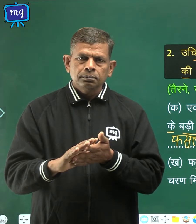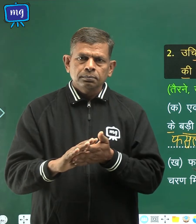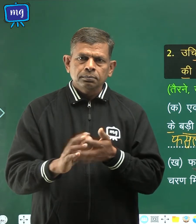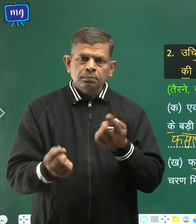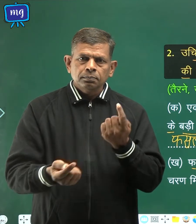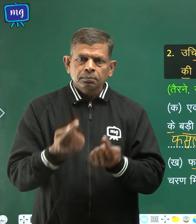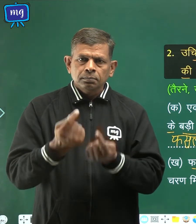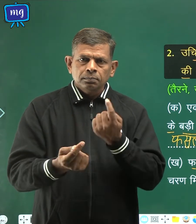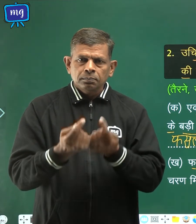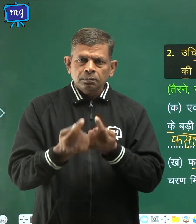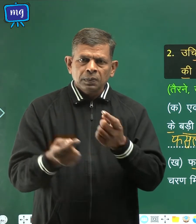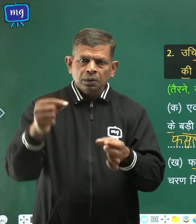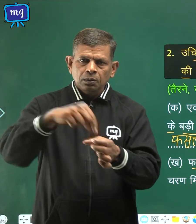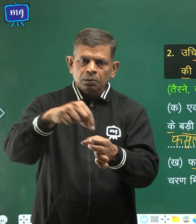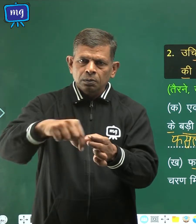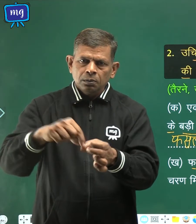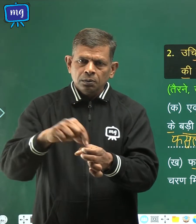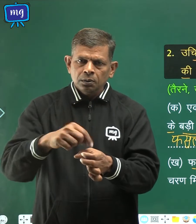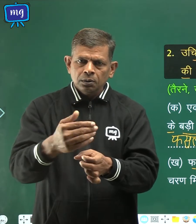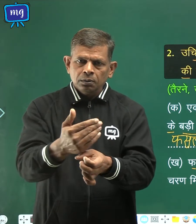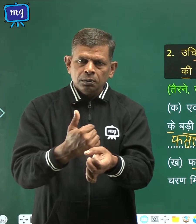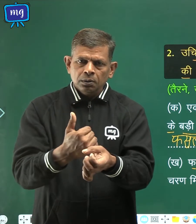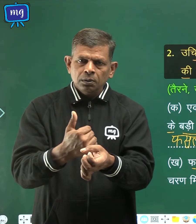फसल उगाने से पहले